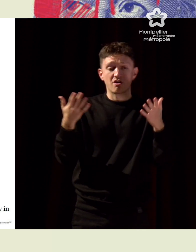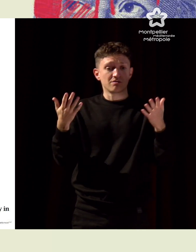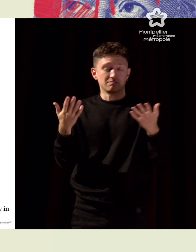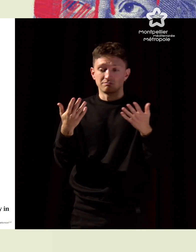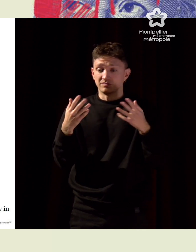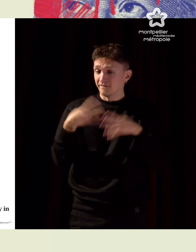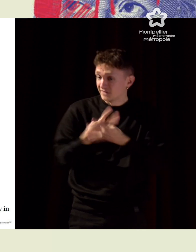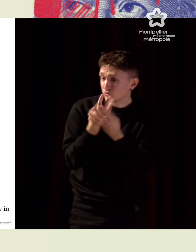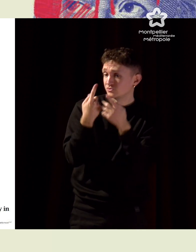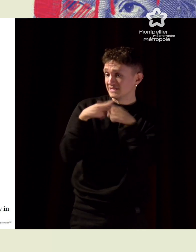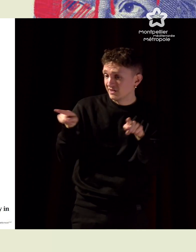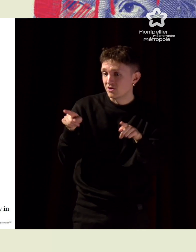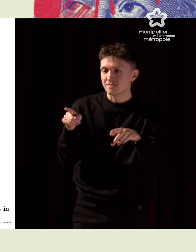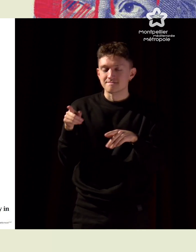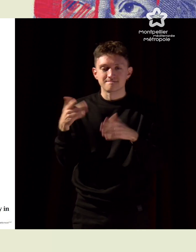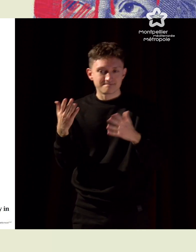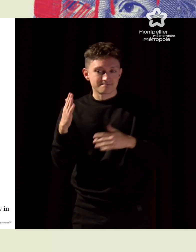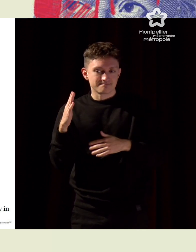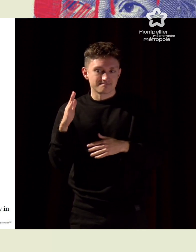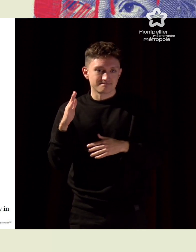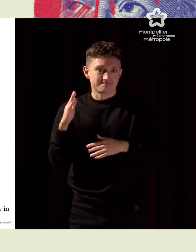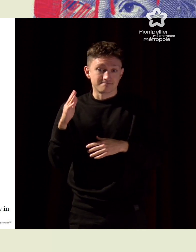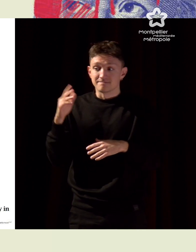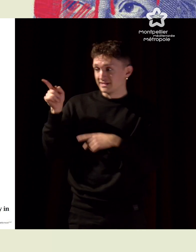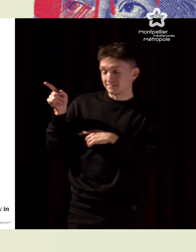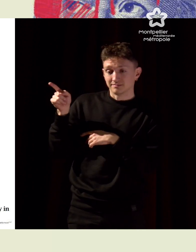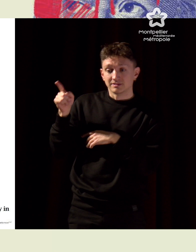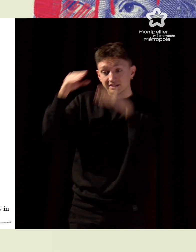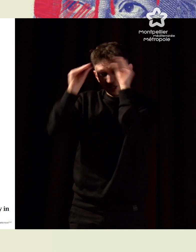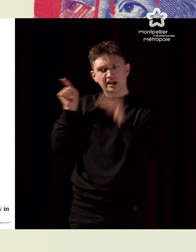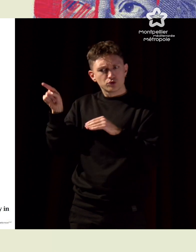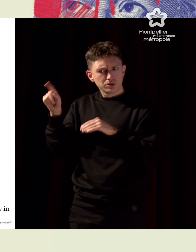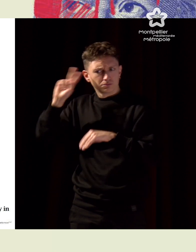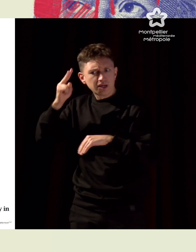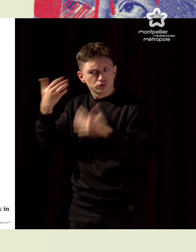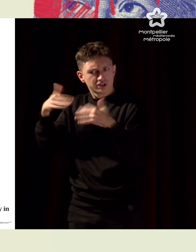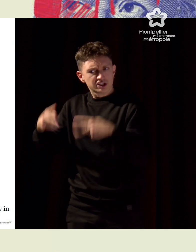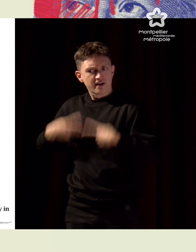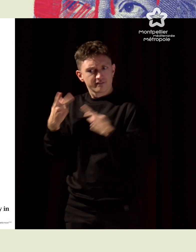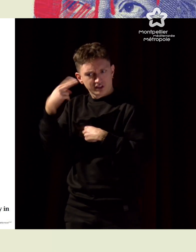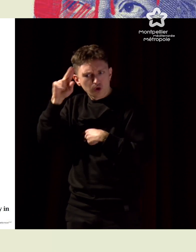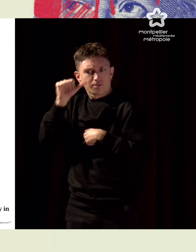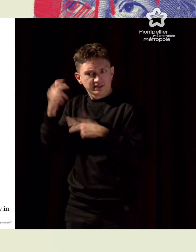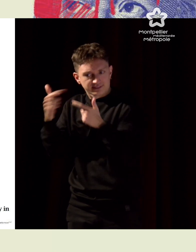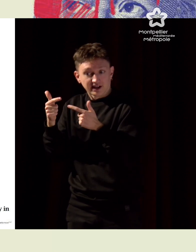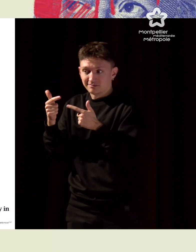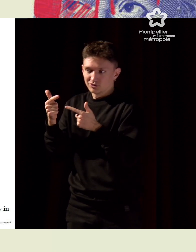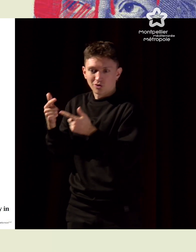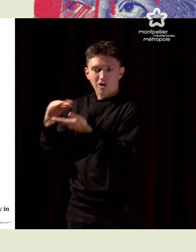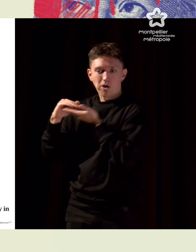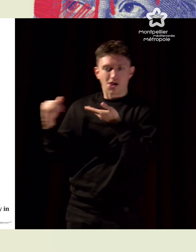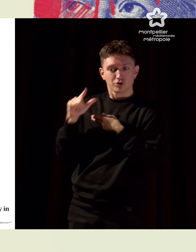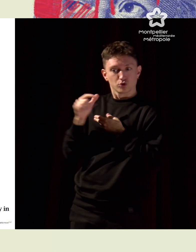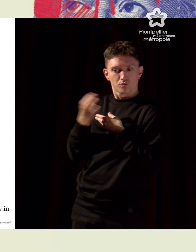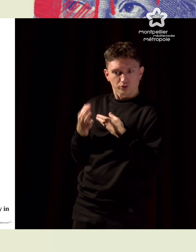va recevoir des bouts d'ADN de Néandertal qui vont nous permettre de nous adapter à ce nouvel environnement. Et donc, on a,